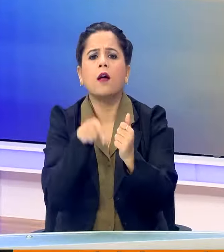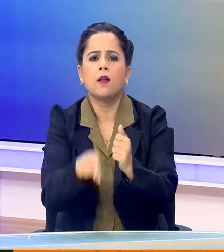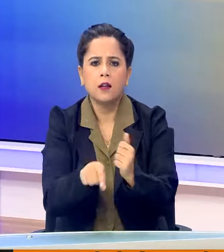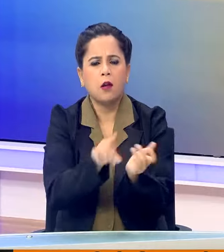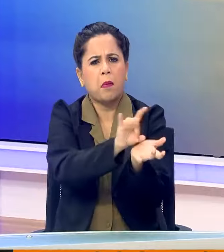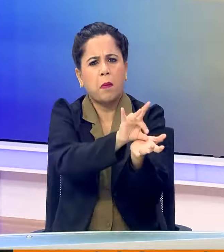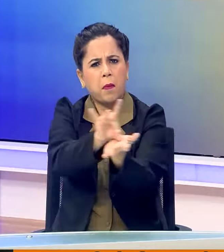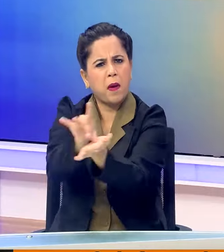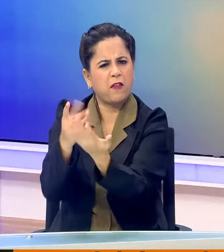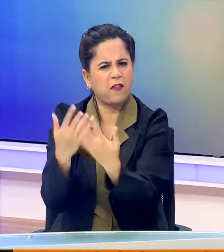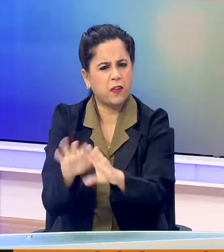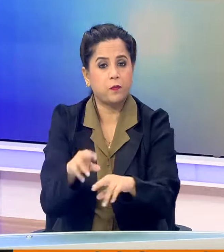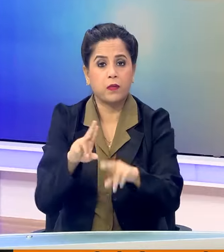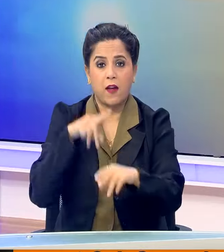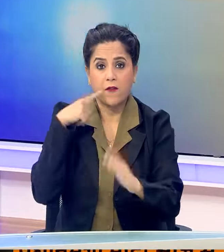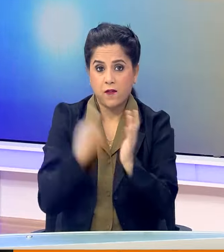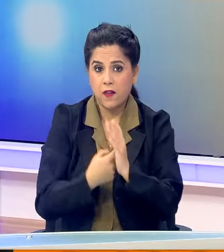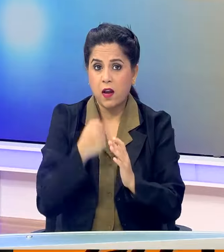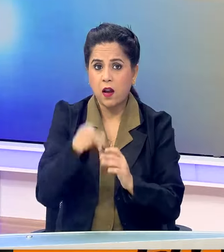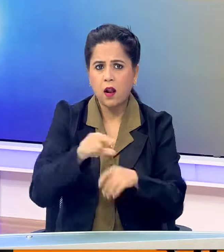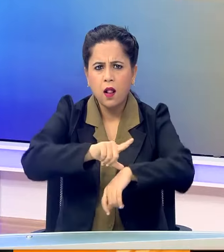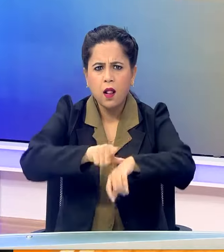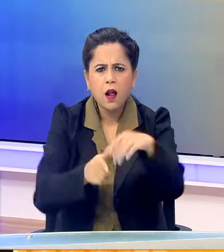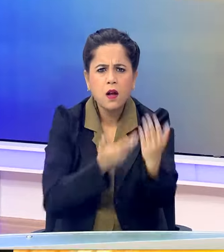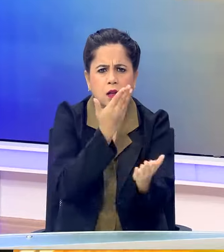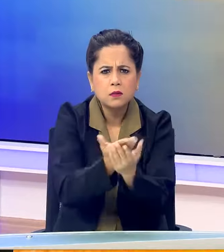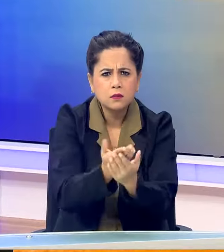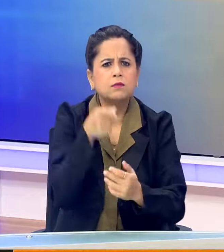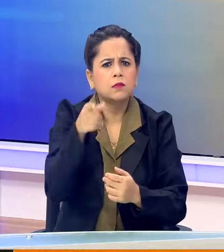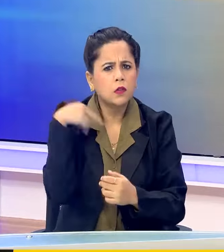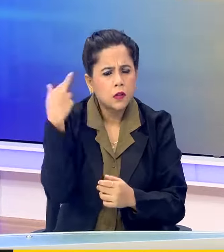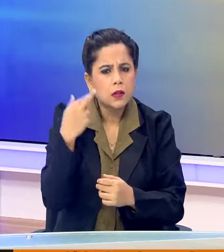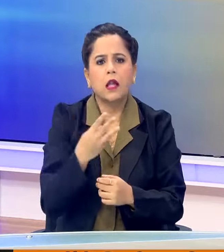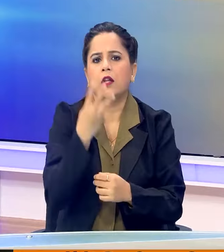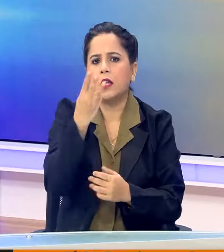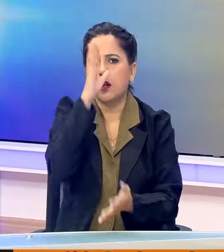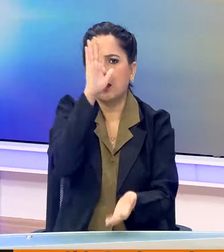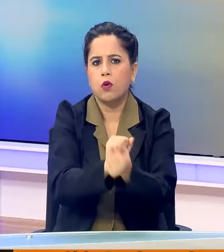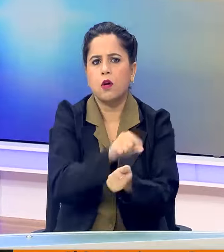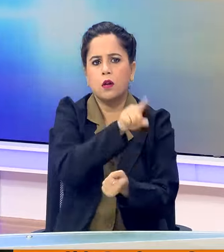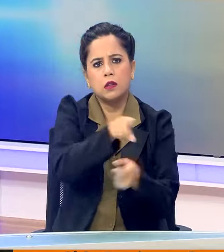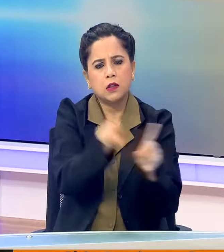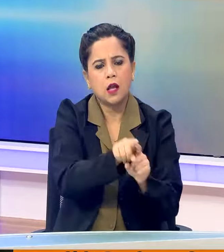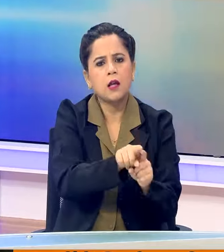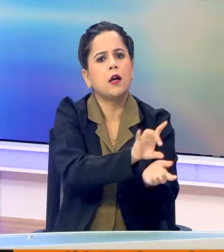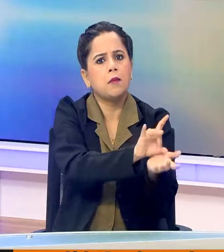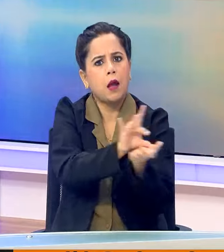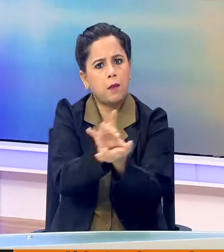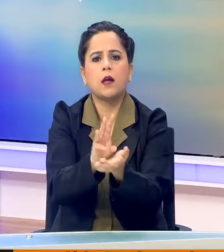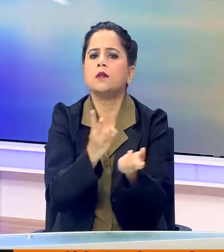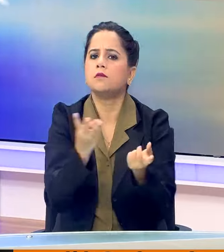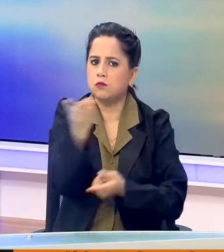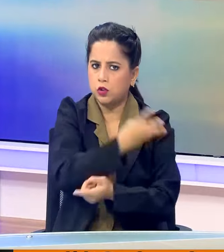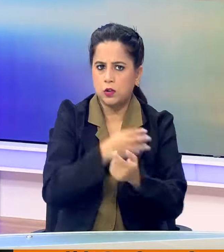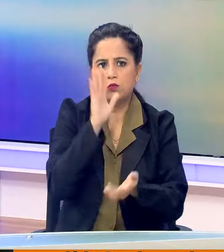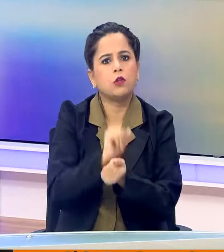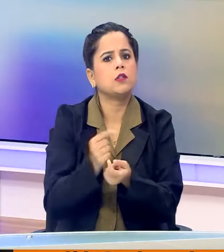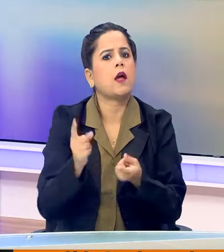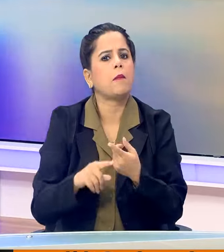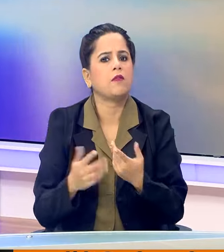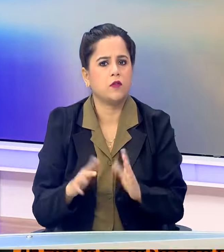कर दिया है साथ ही एफआईआर देर से दर्ज किए जाने ने के कारण तीन पुलिस कर्मियों को भी सस्पेंड किया जा चुका